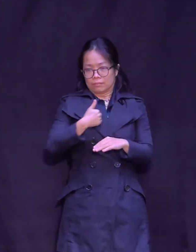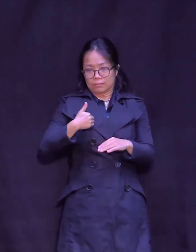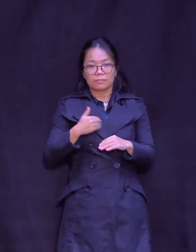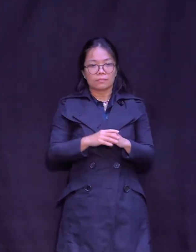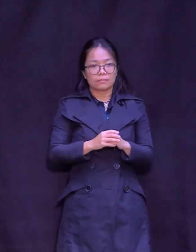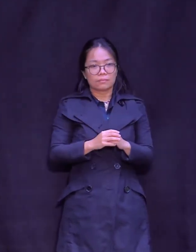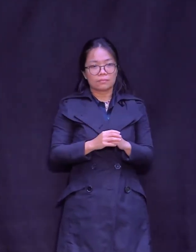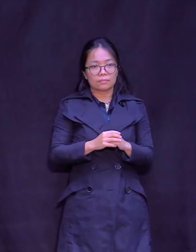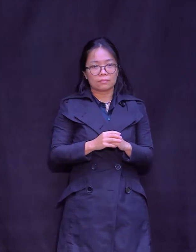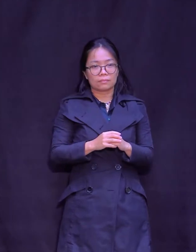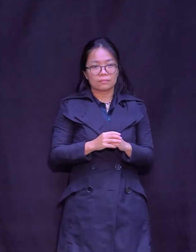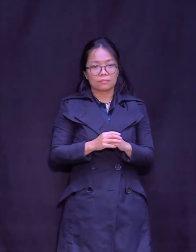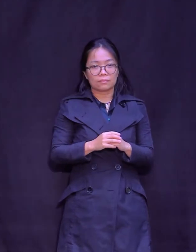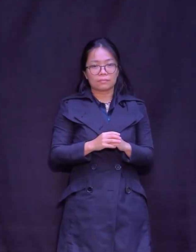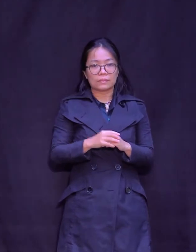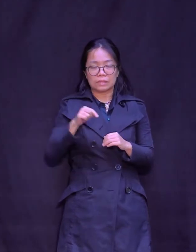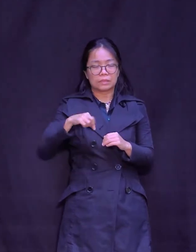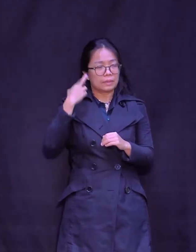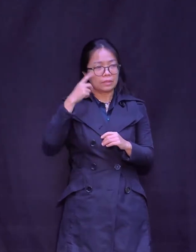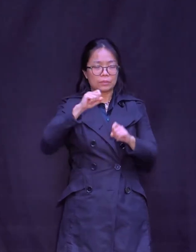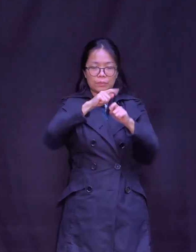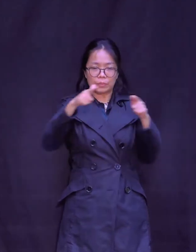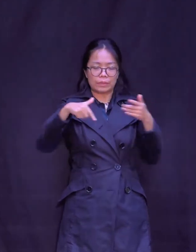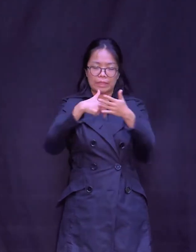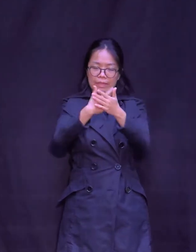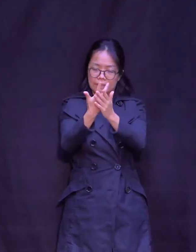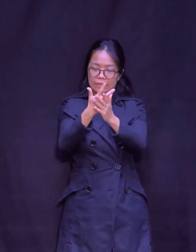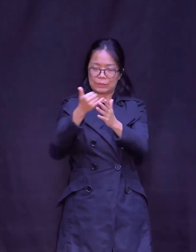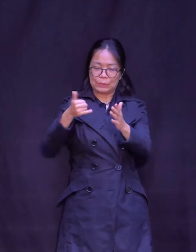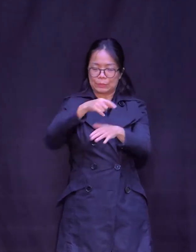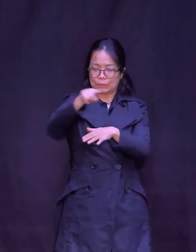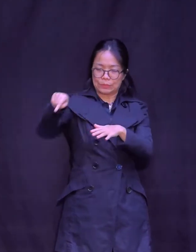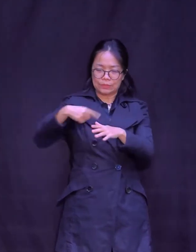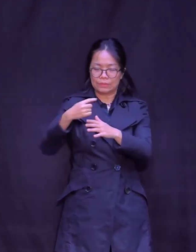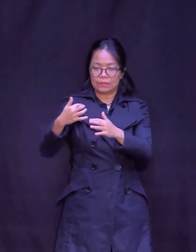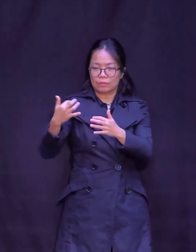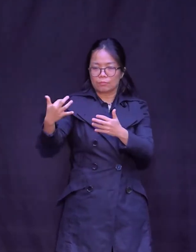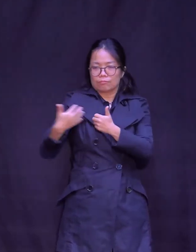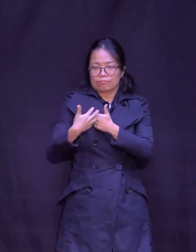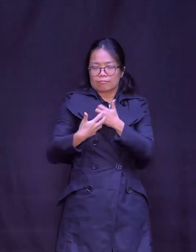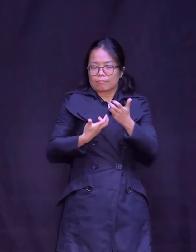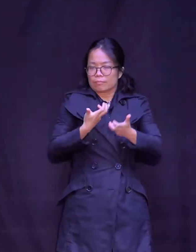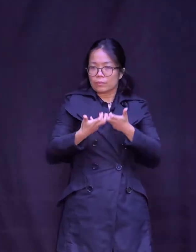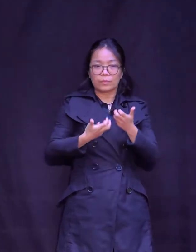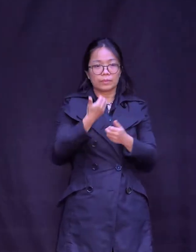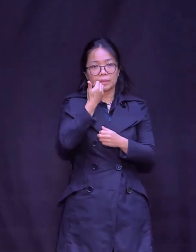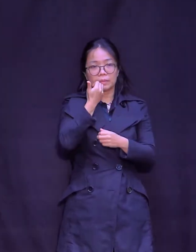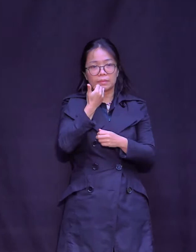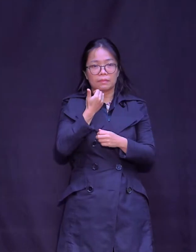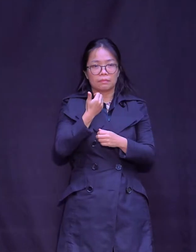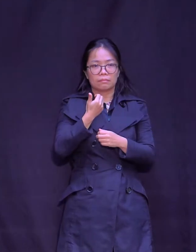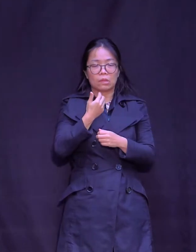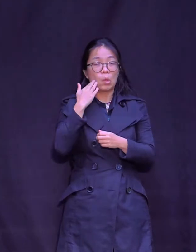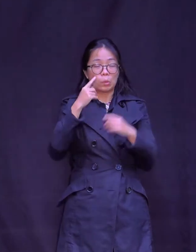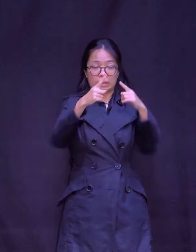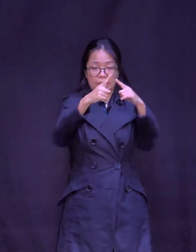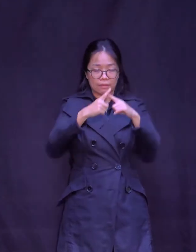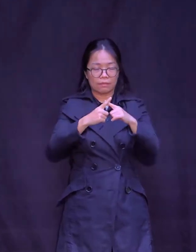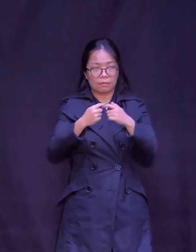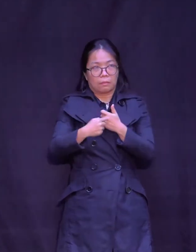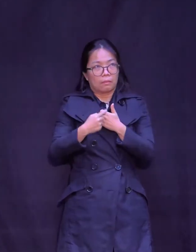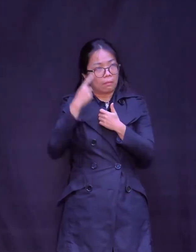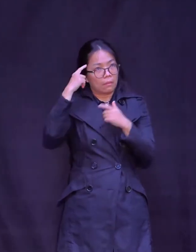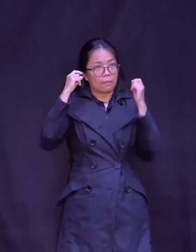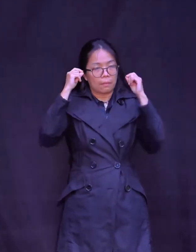到来自艺术洋溢着这种温度，它可以让你头脑清